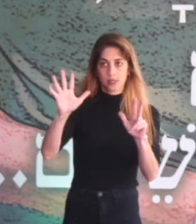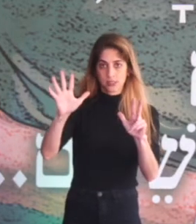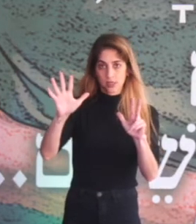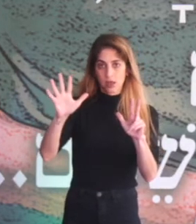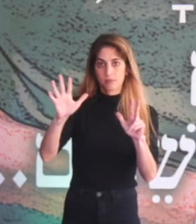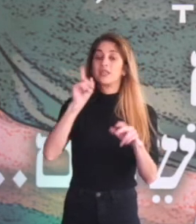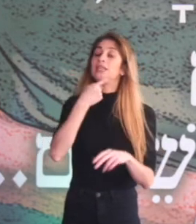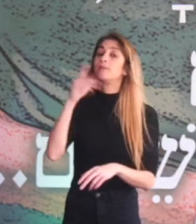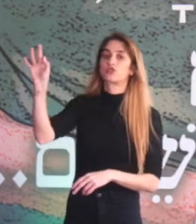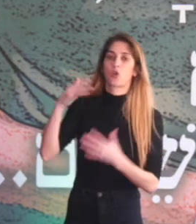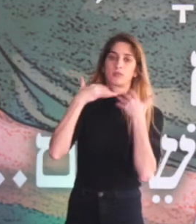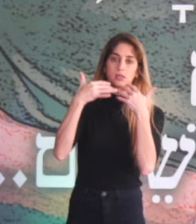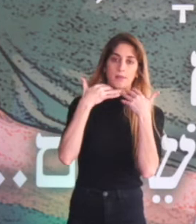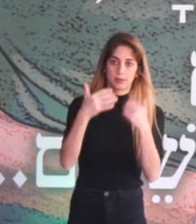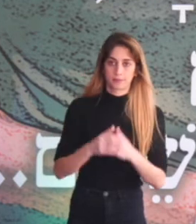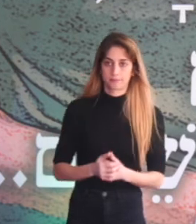2018, אמו מספרת.